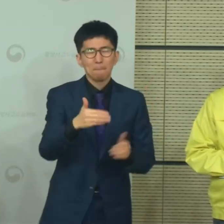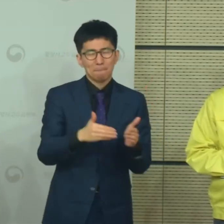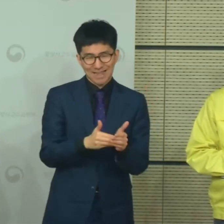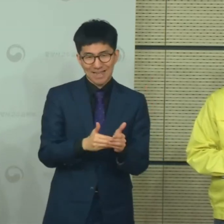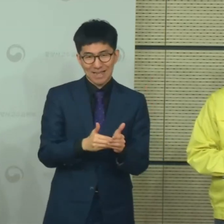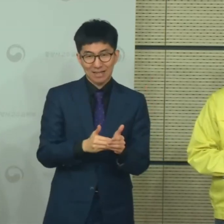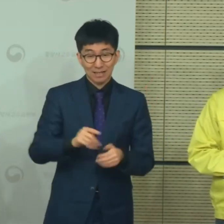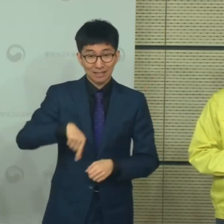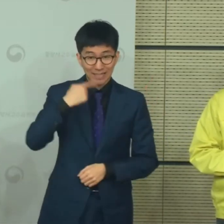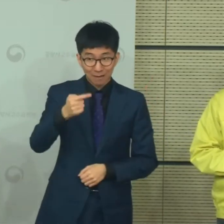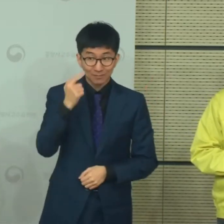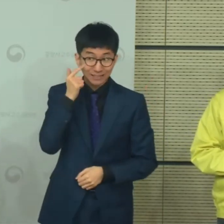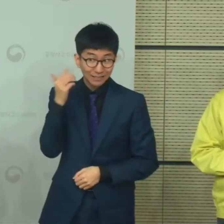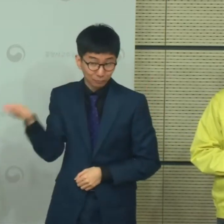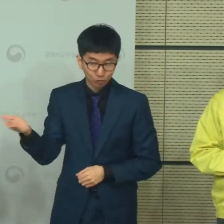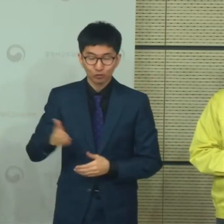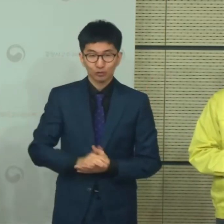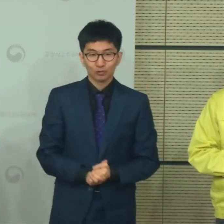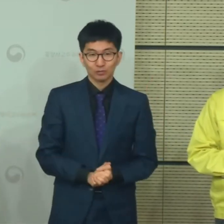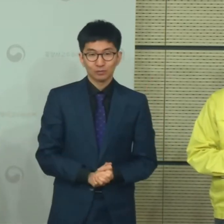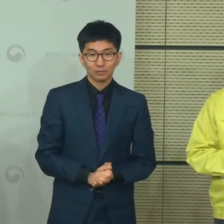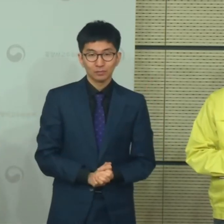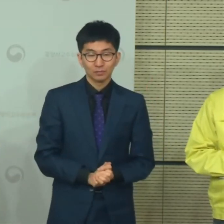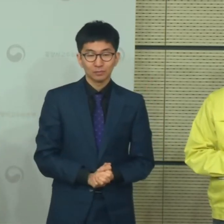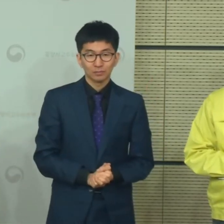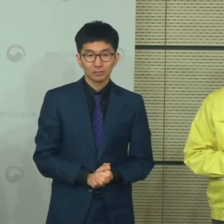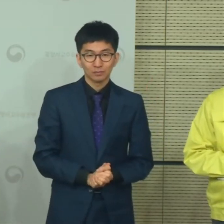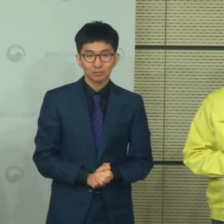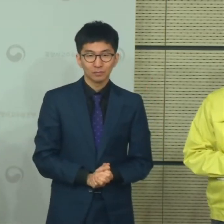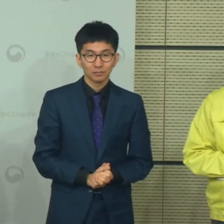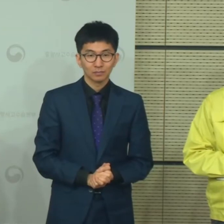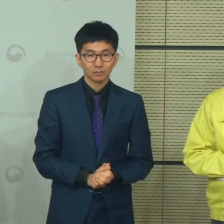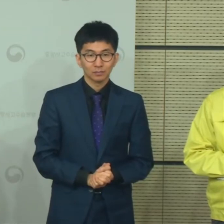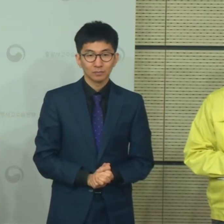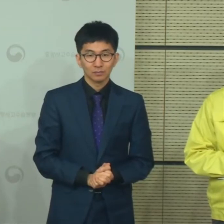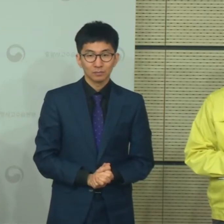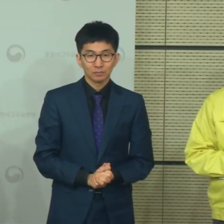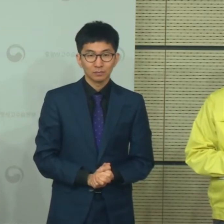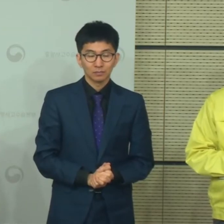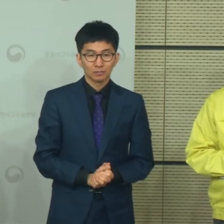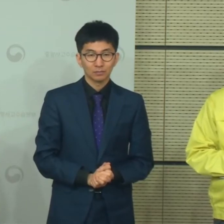질문 받도록 하겠습니다. 서울에서 네 번째 기자님.